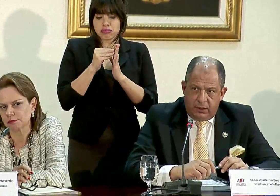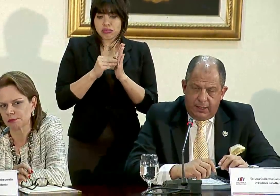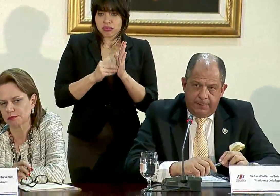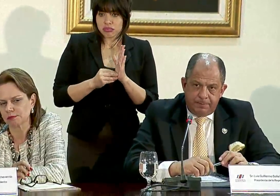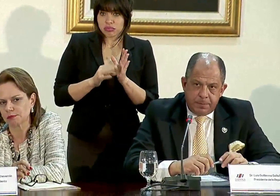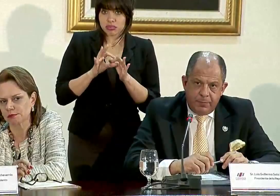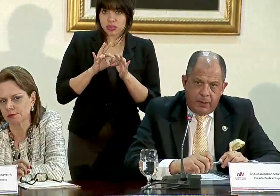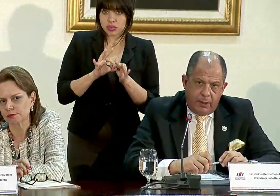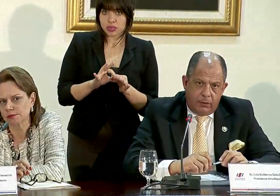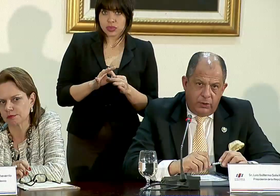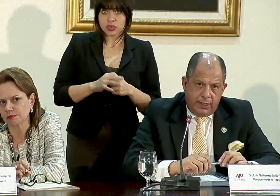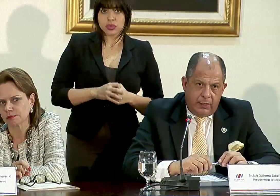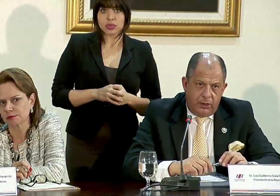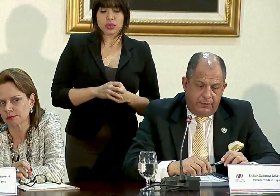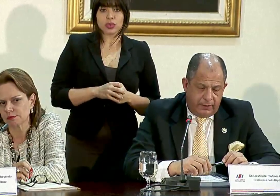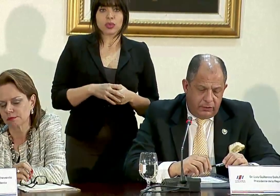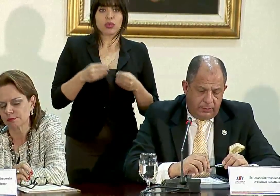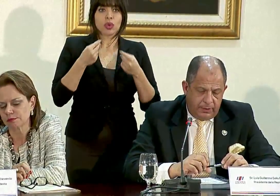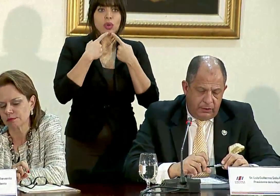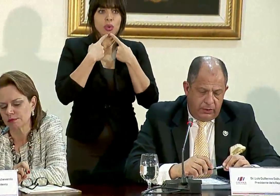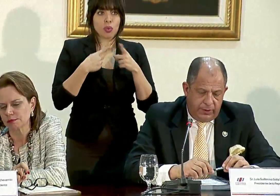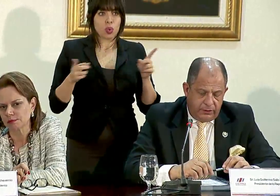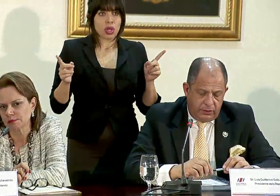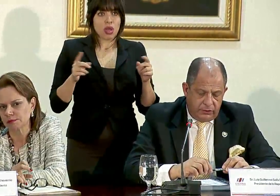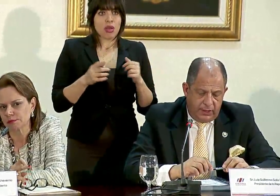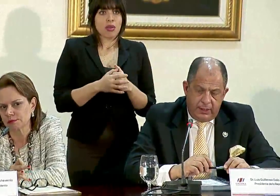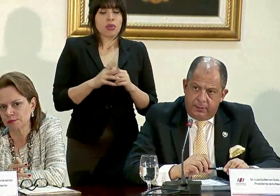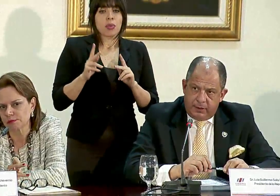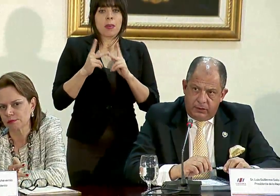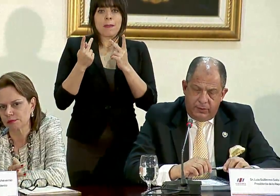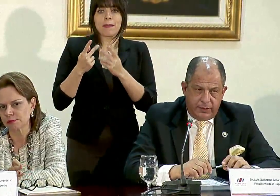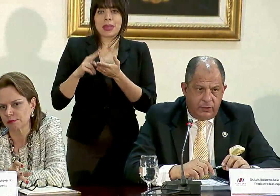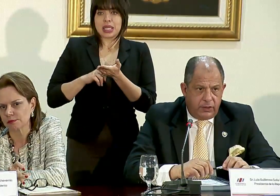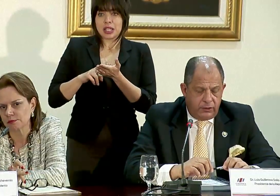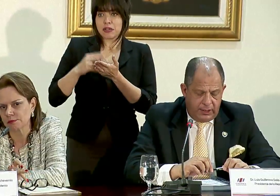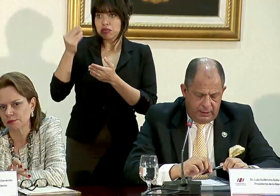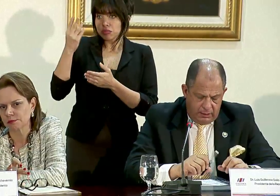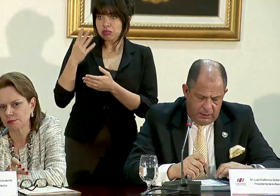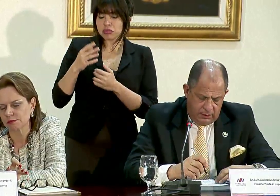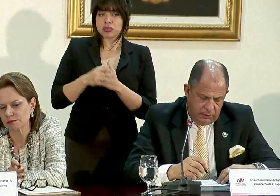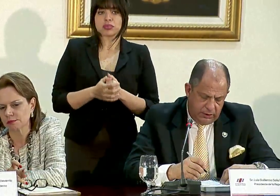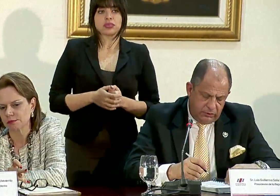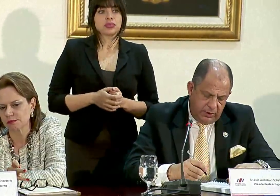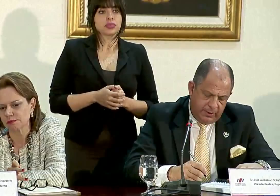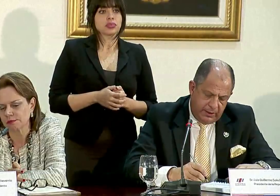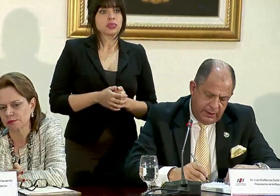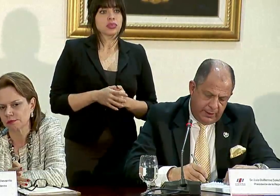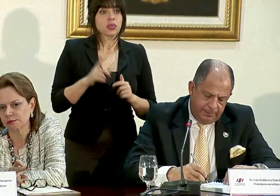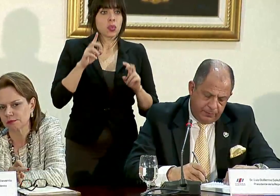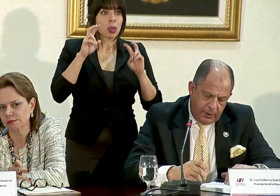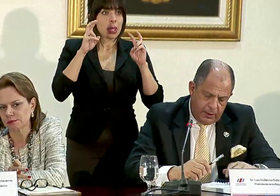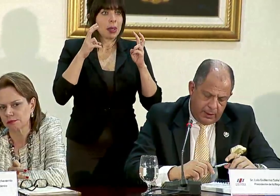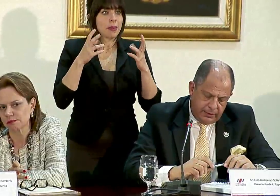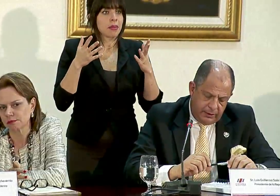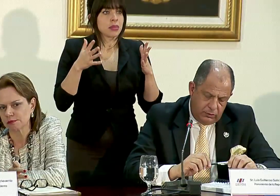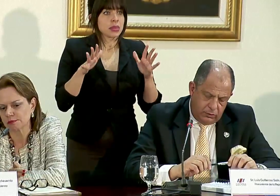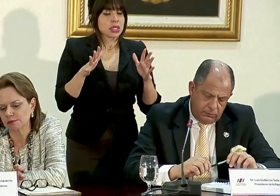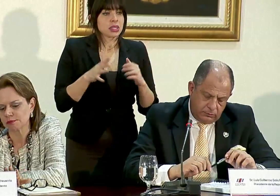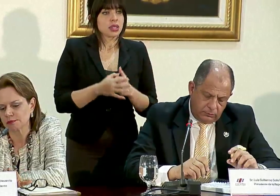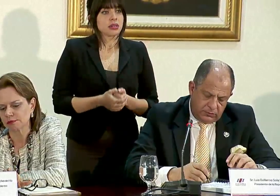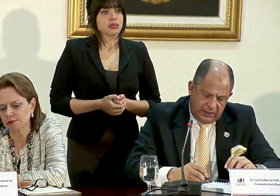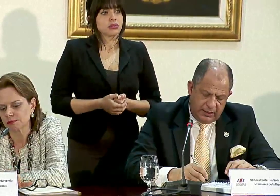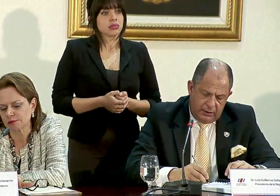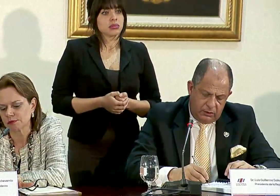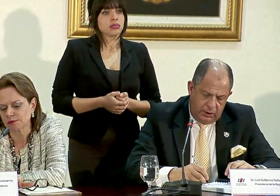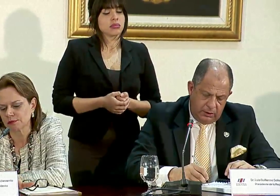respeto de la comunicado de la fracción del partido de liberación nacional y del partido de liberación nacional creo que es un tema que ya ha sido